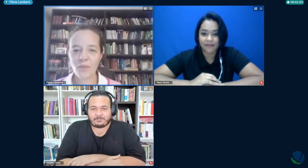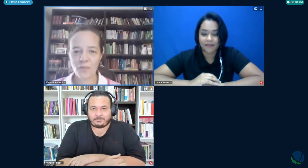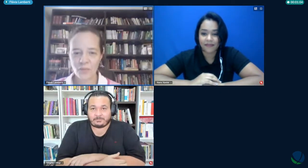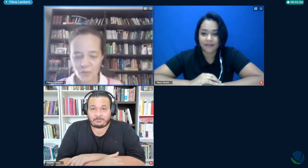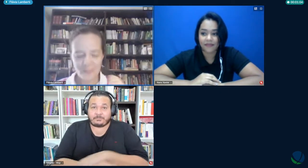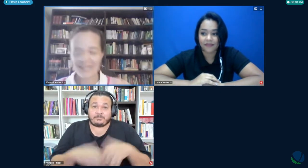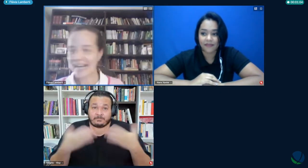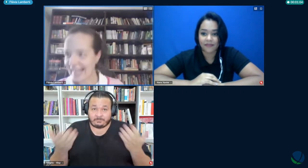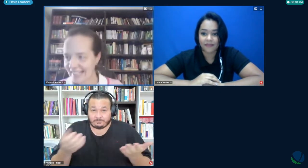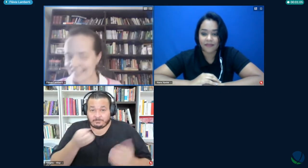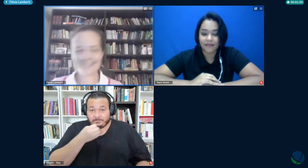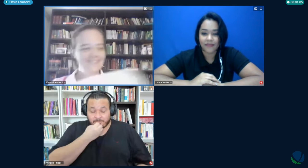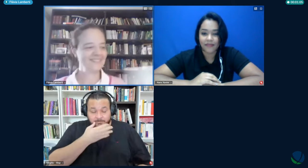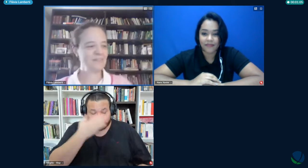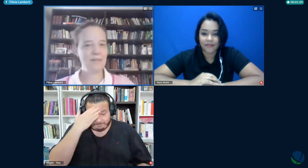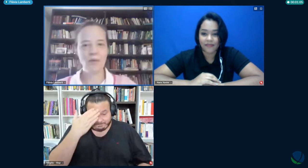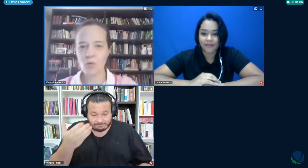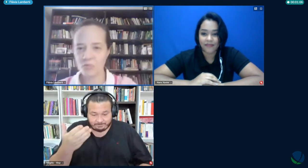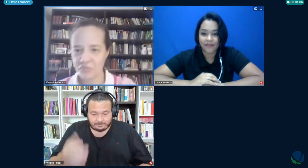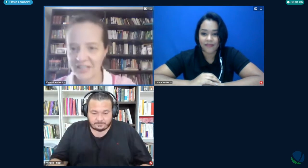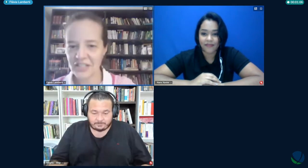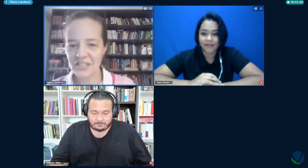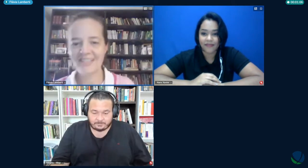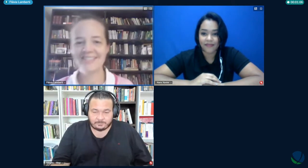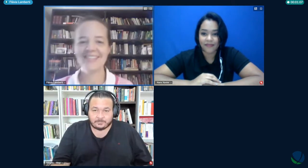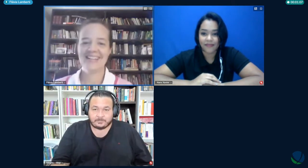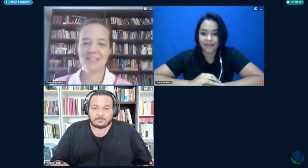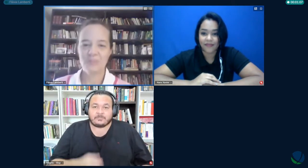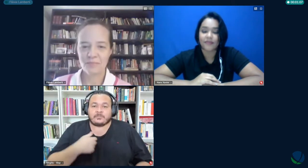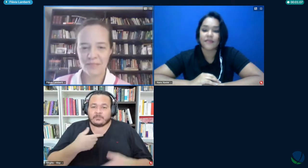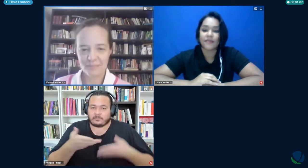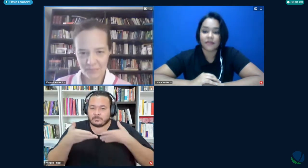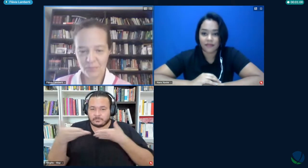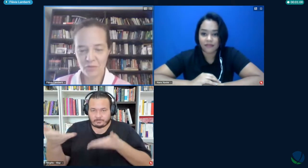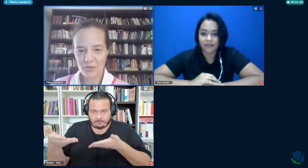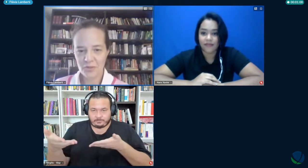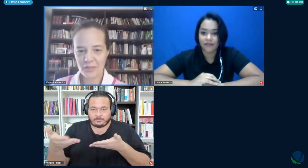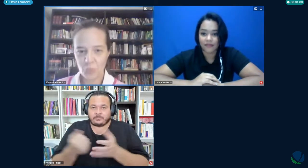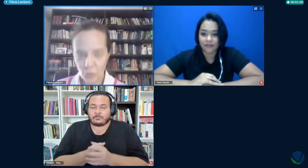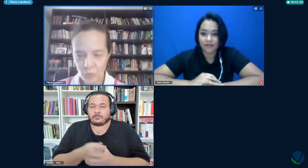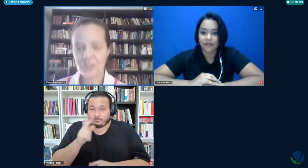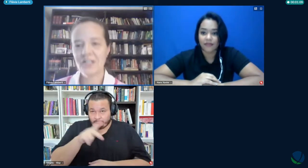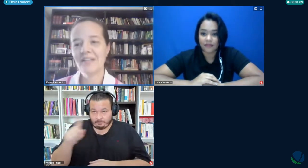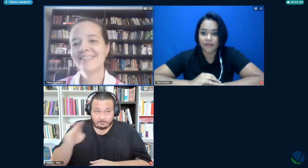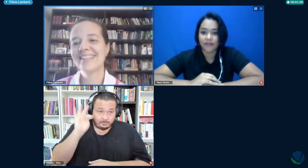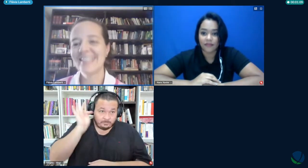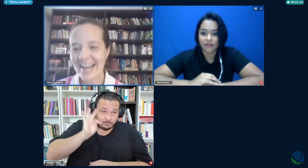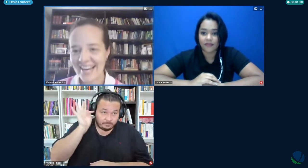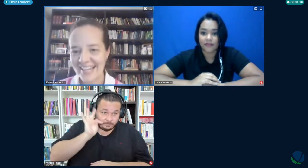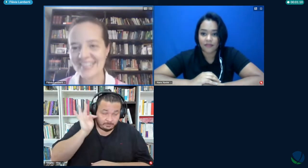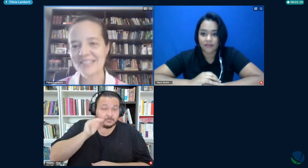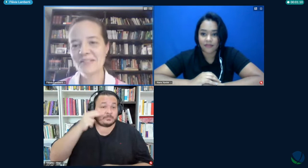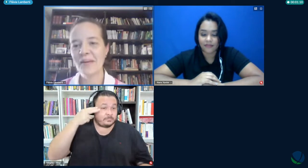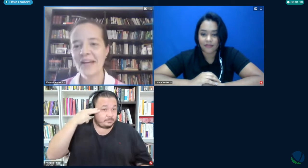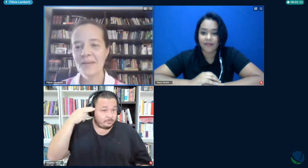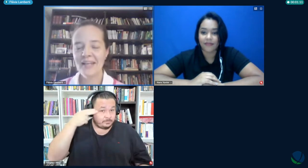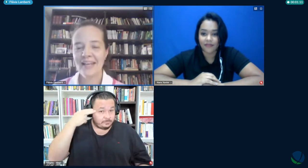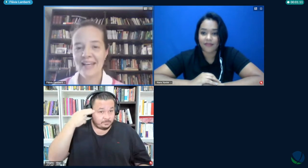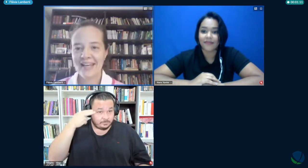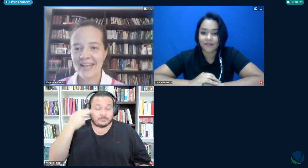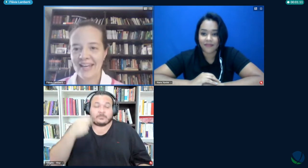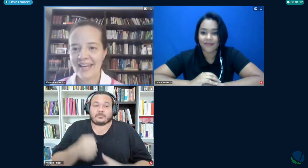Então, bom, muito obrigada pelo convite, a professora Tucci, Nara, não